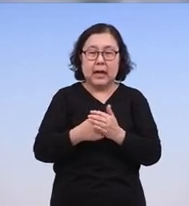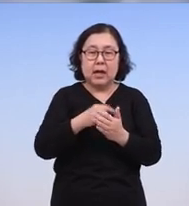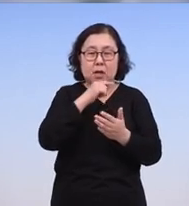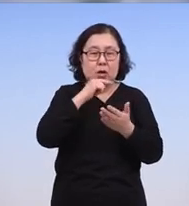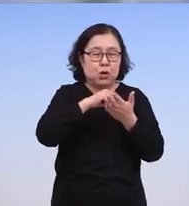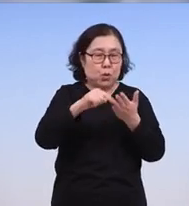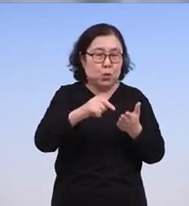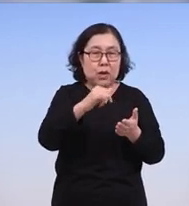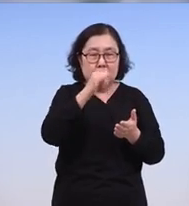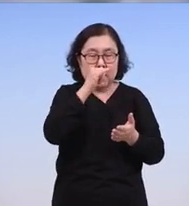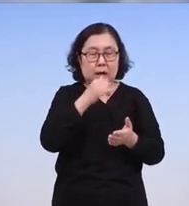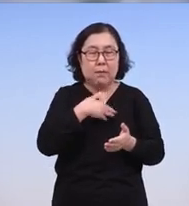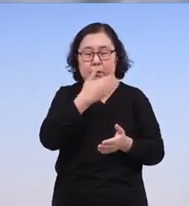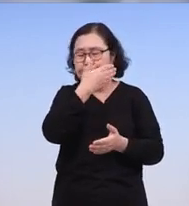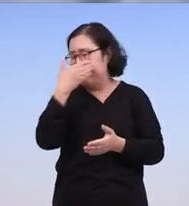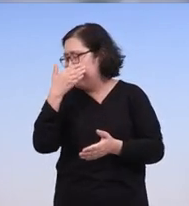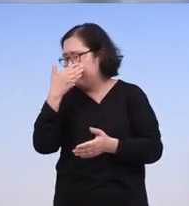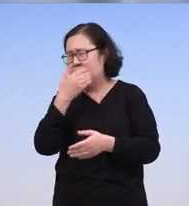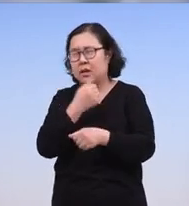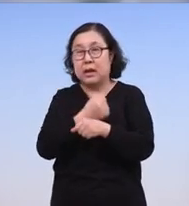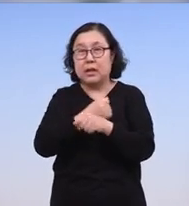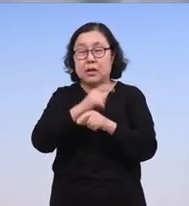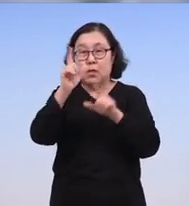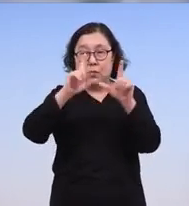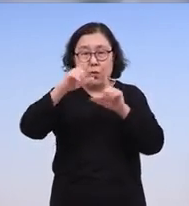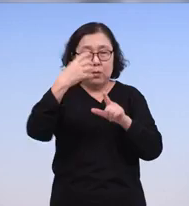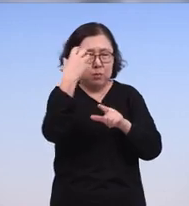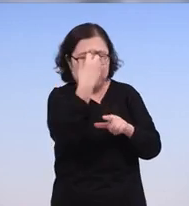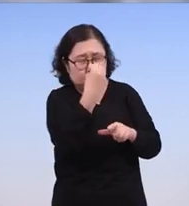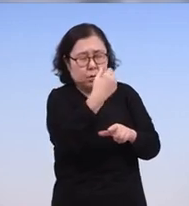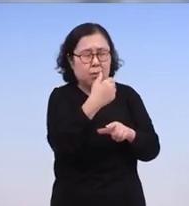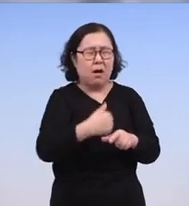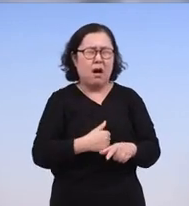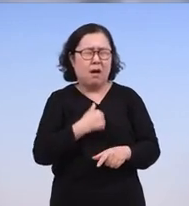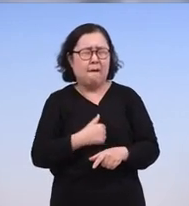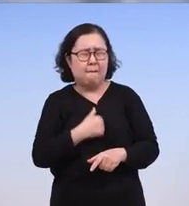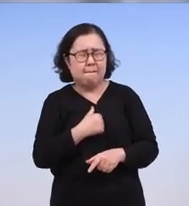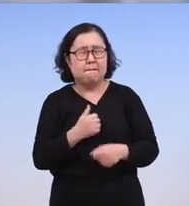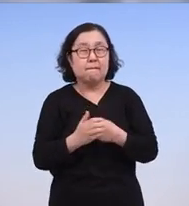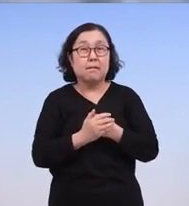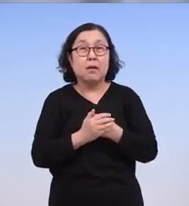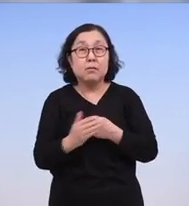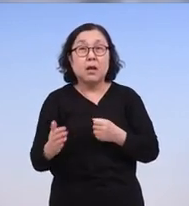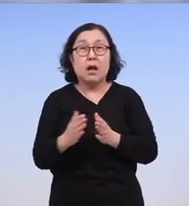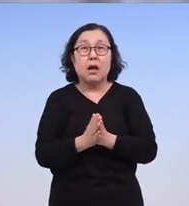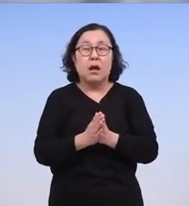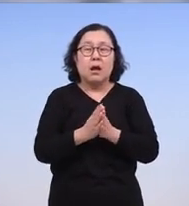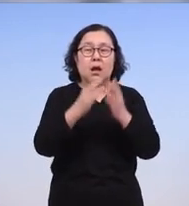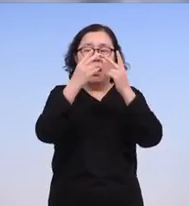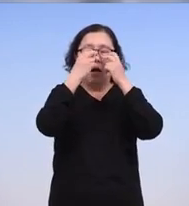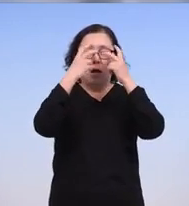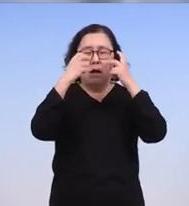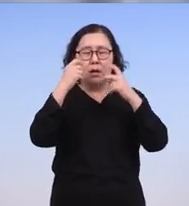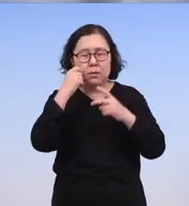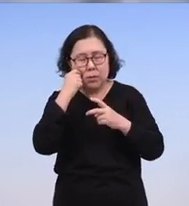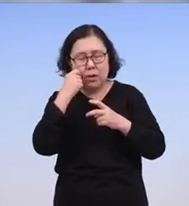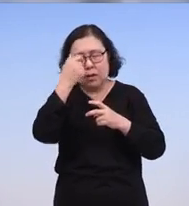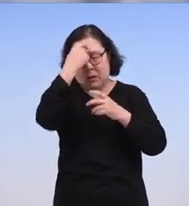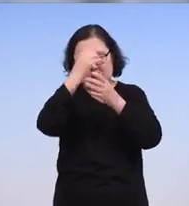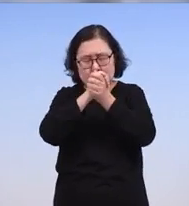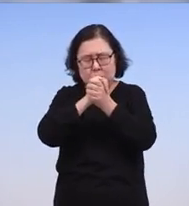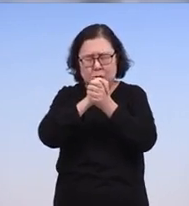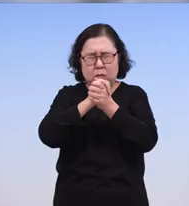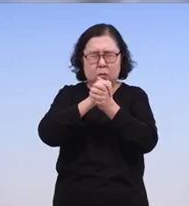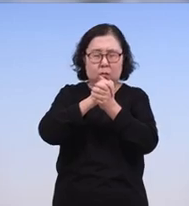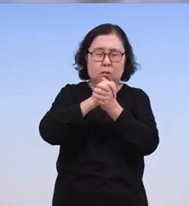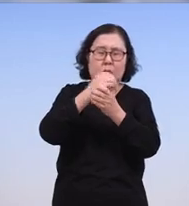갈까봐 얼굴에 딱 그냥 모른 척하고 이런 것들이 너무 울분이 되니까 못 견뎌서 불면증이 와서 기도받으러 오신 거